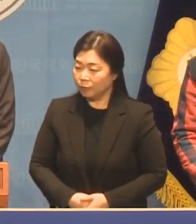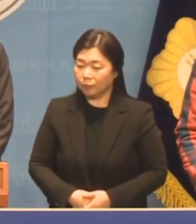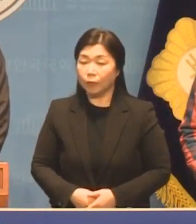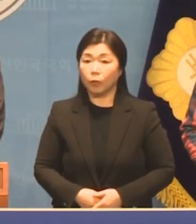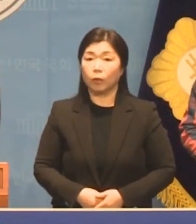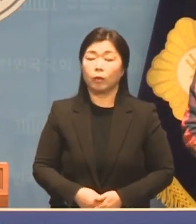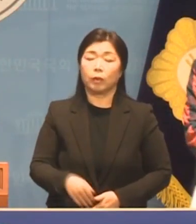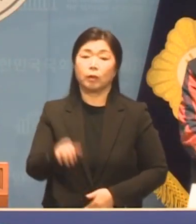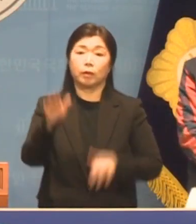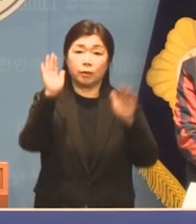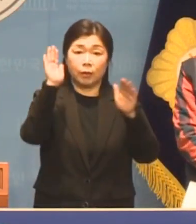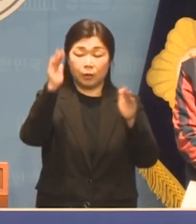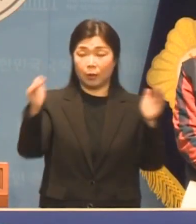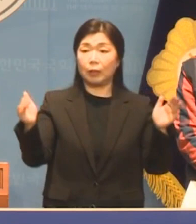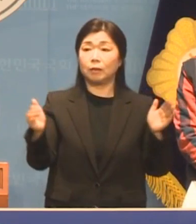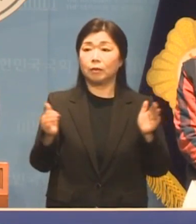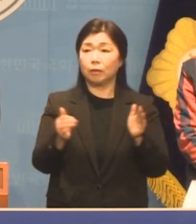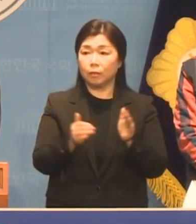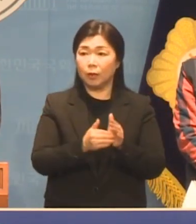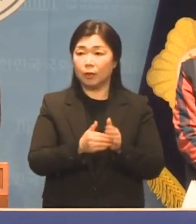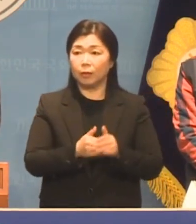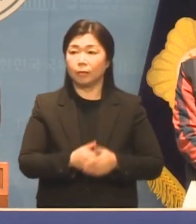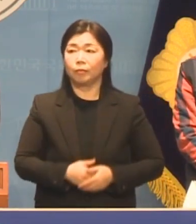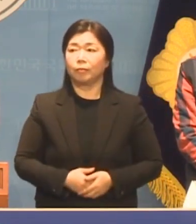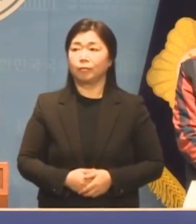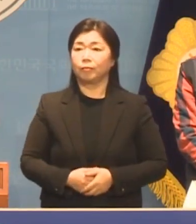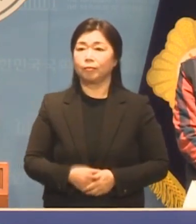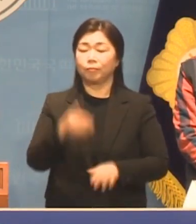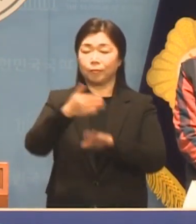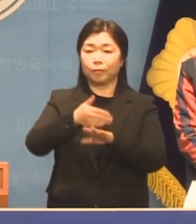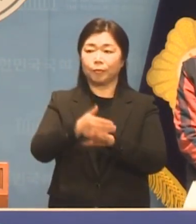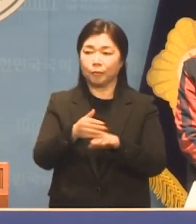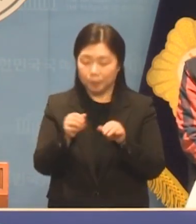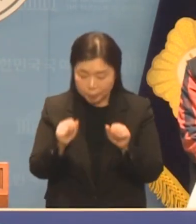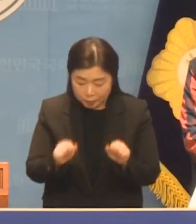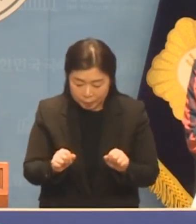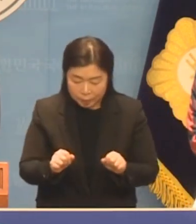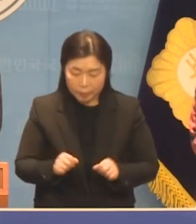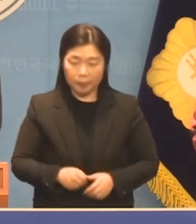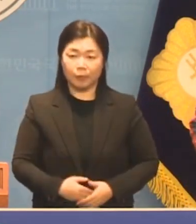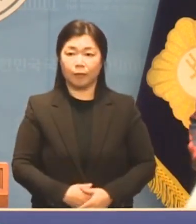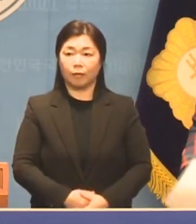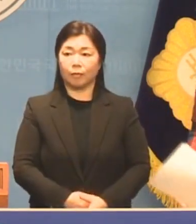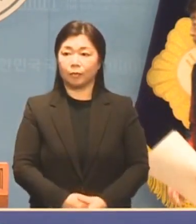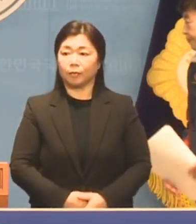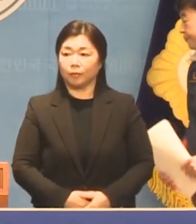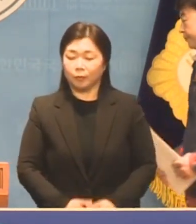예, 이상으로 기자회견을 마치겠습니다. 감사합니다.